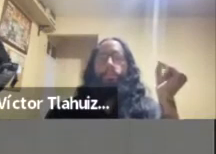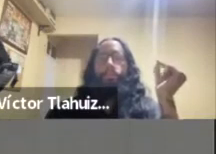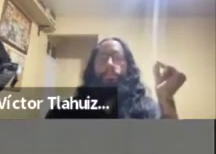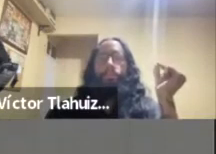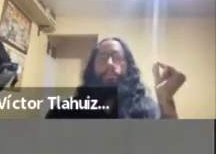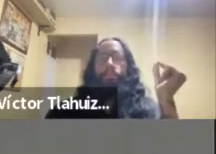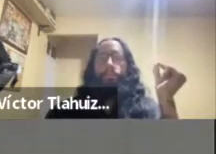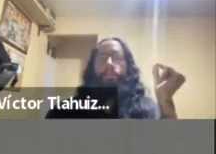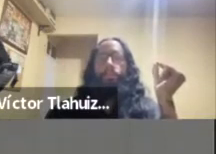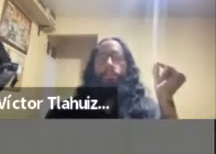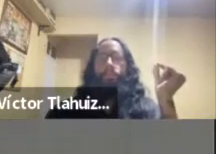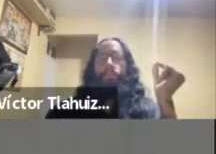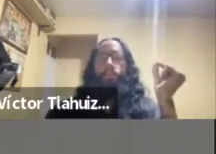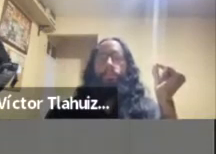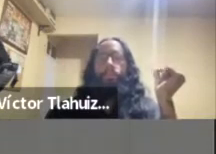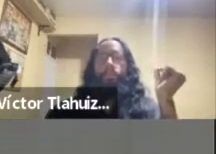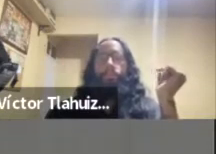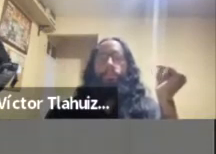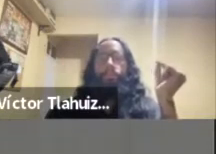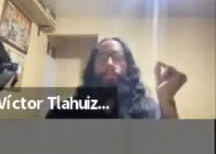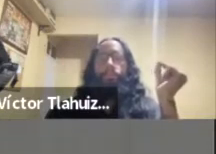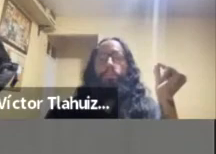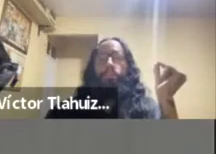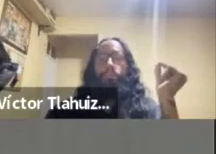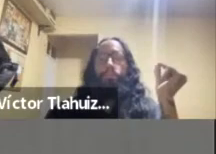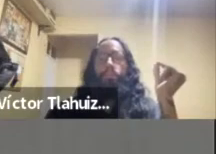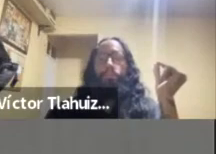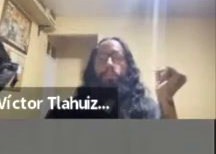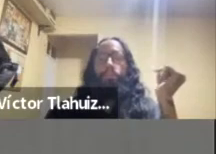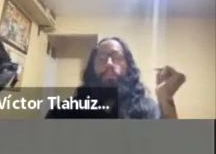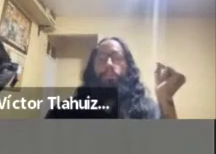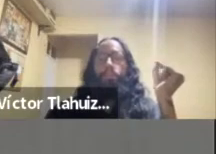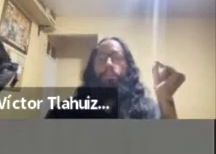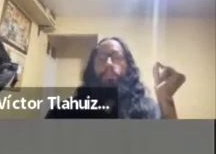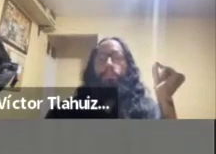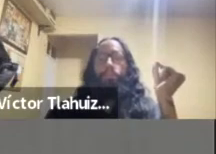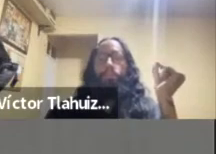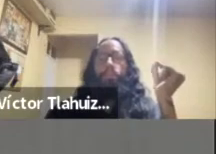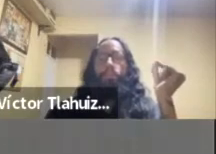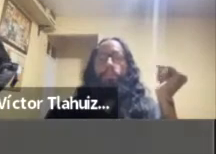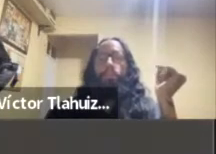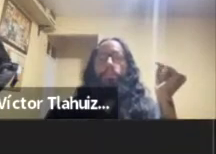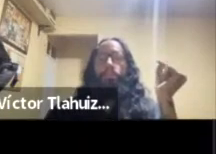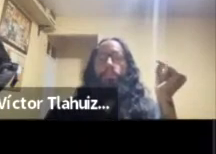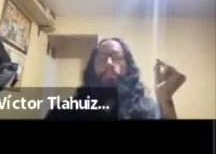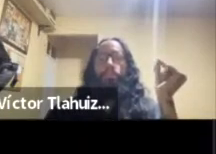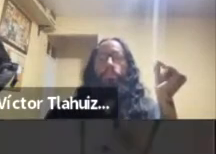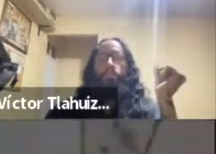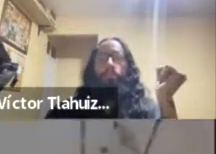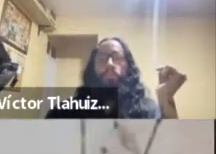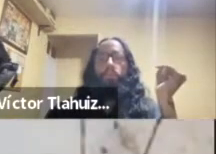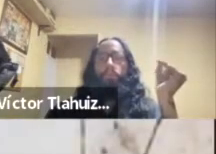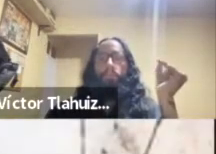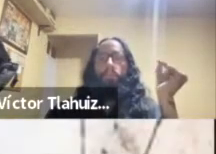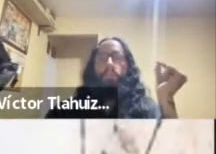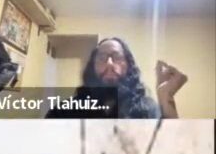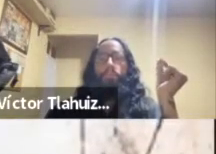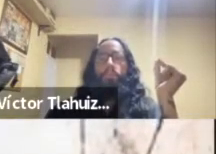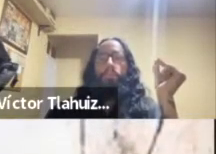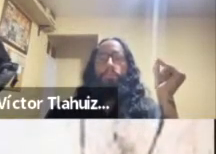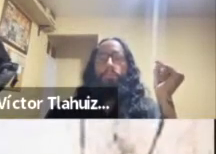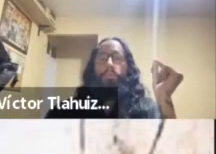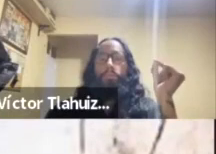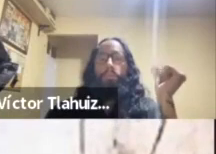debe de tener la representación del hombre, cuya altura ideal corresponde a 7 cabezas. Con